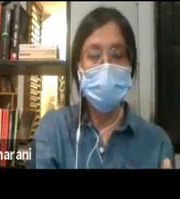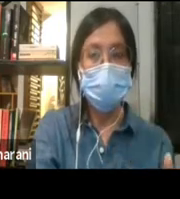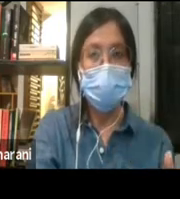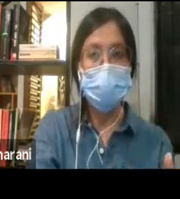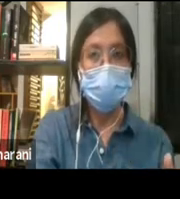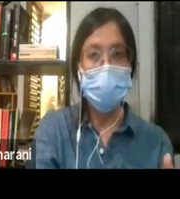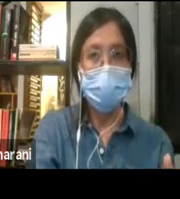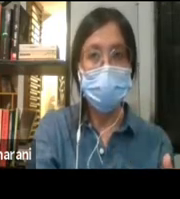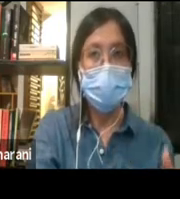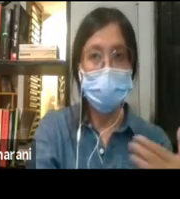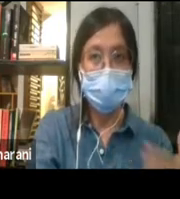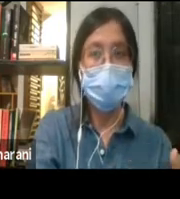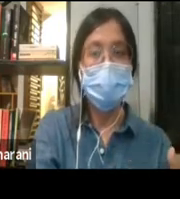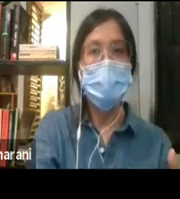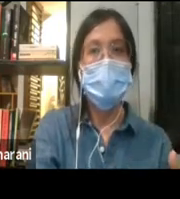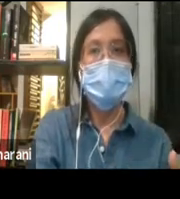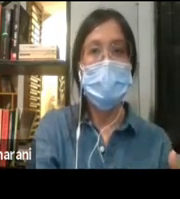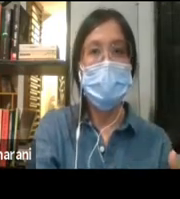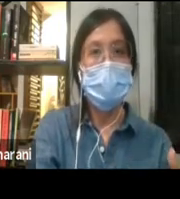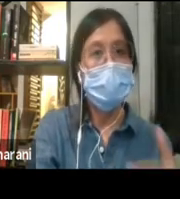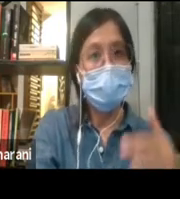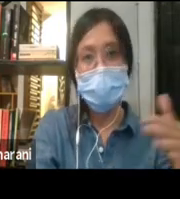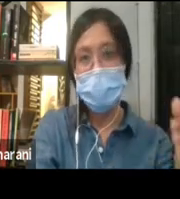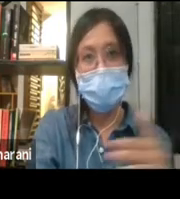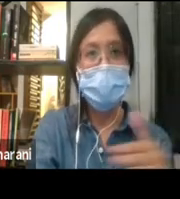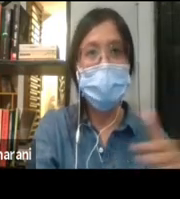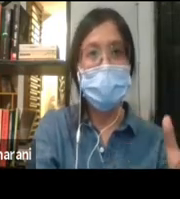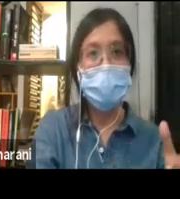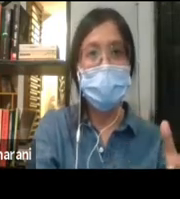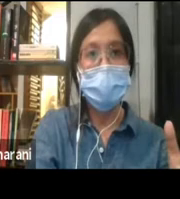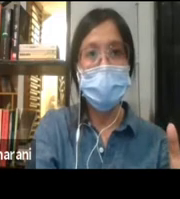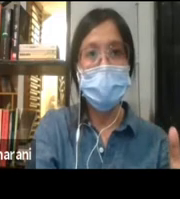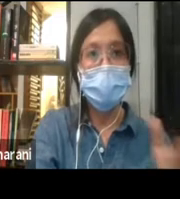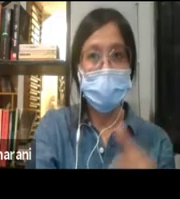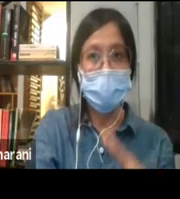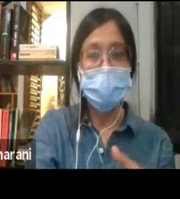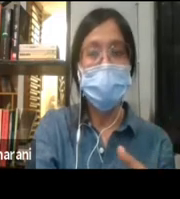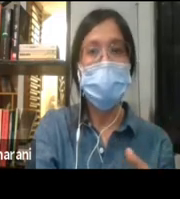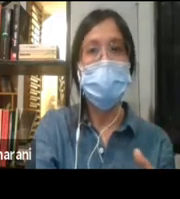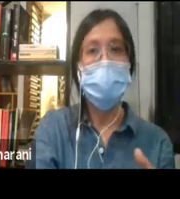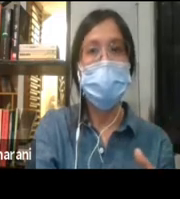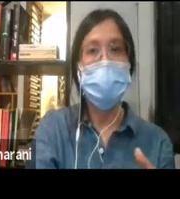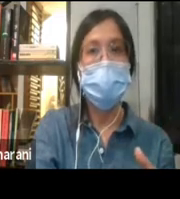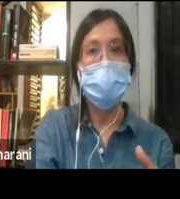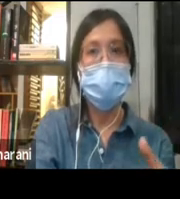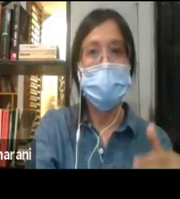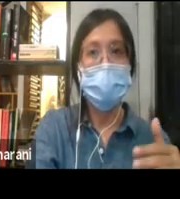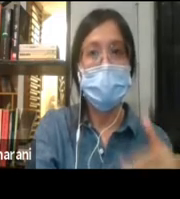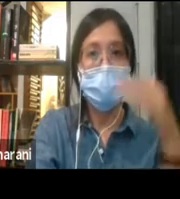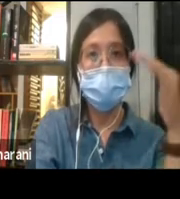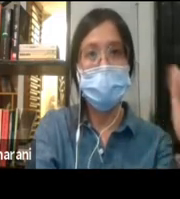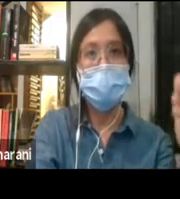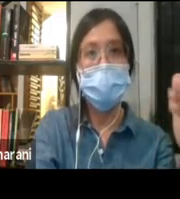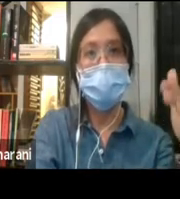mesti nyambung. Kalau jembatan kalimat itu menentukan, karena kalau kemudian paragraf 1 dan